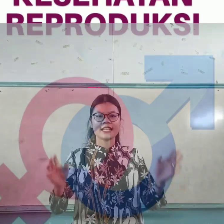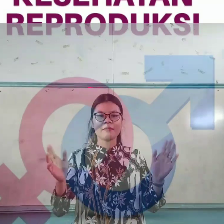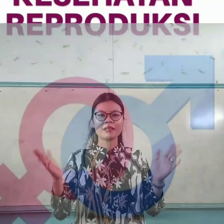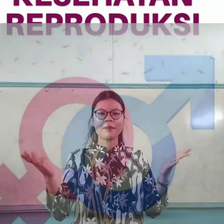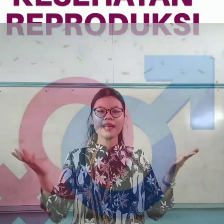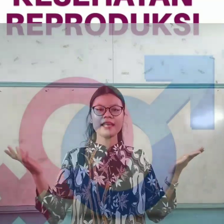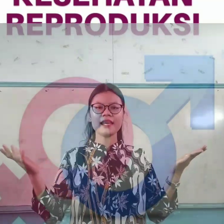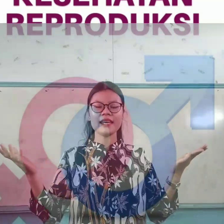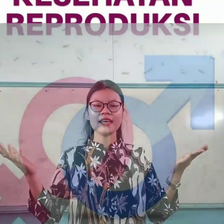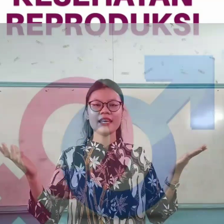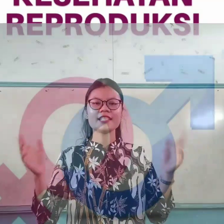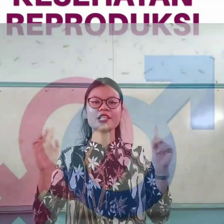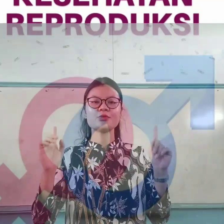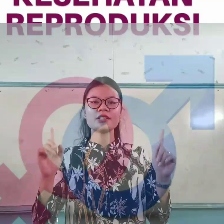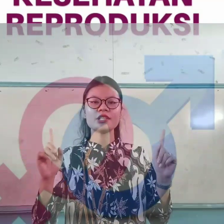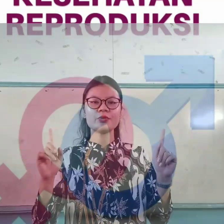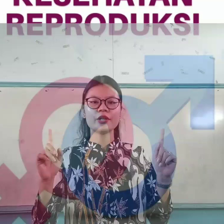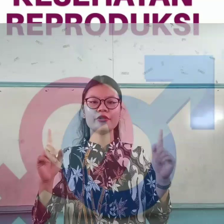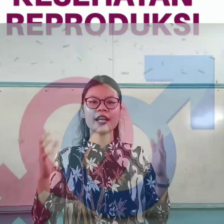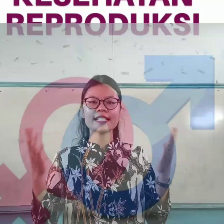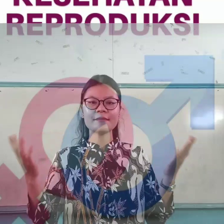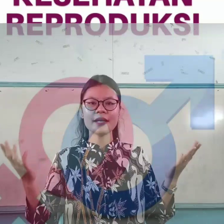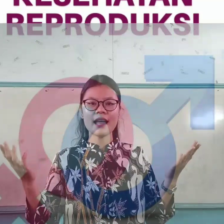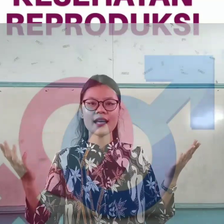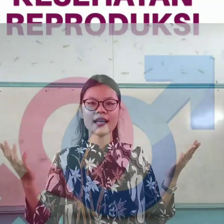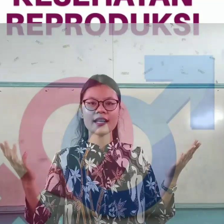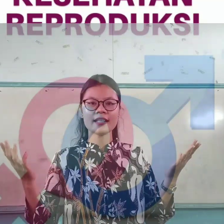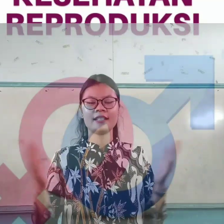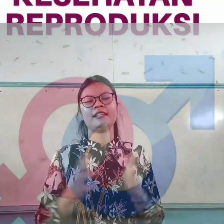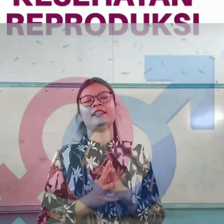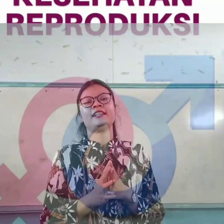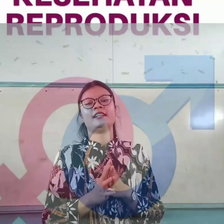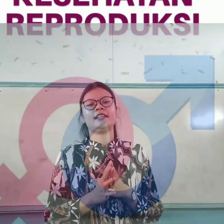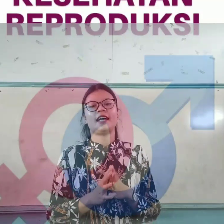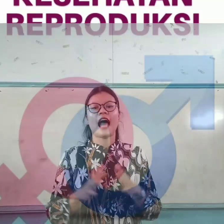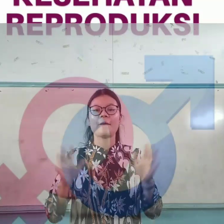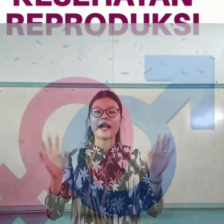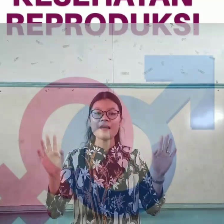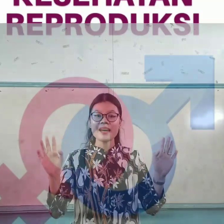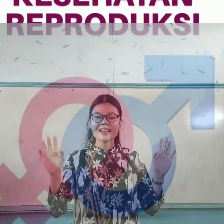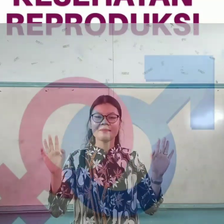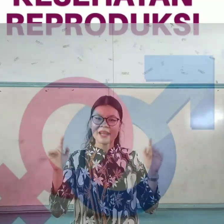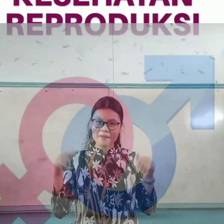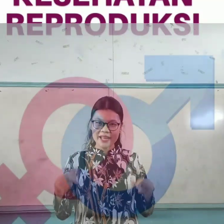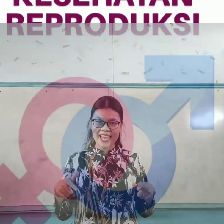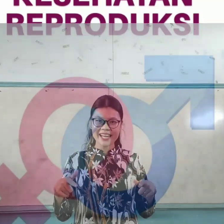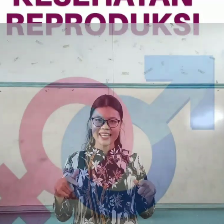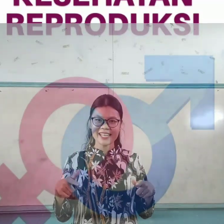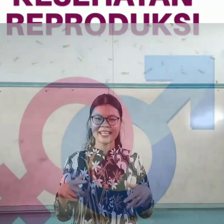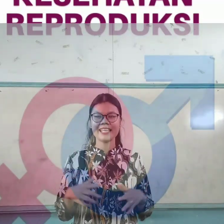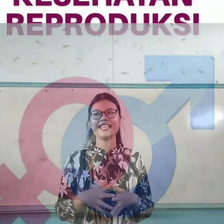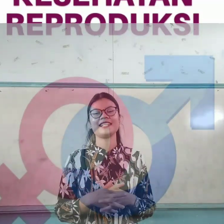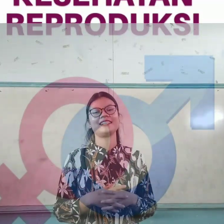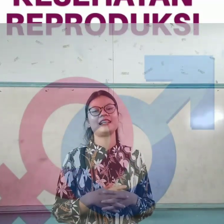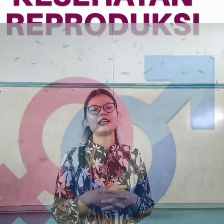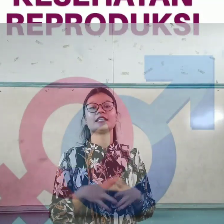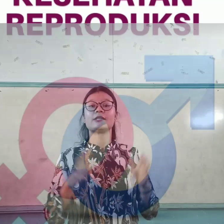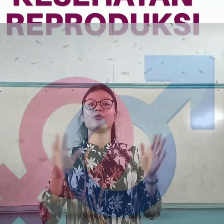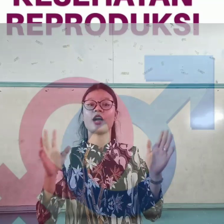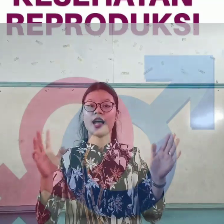Selamat pagi siswa-siswiku kelas 9. Apa kabar pada pagi hari ini?